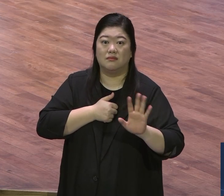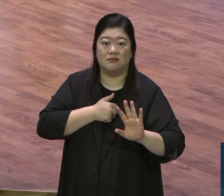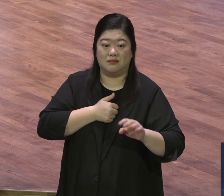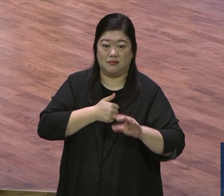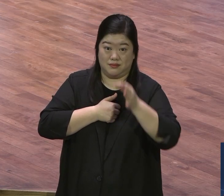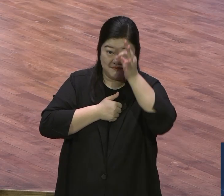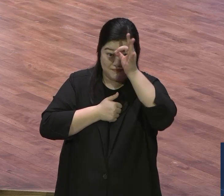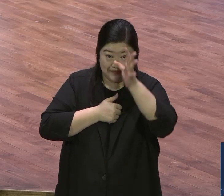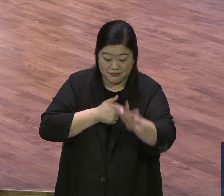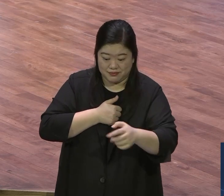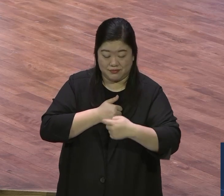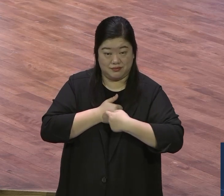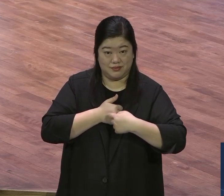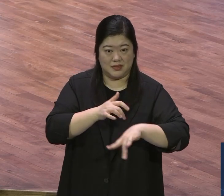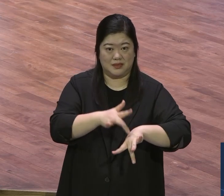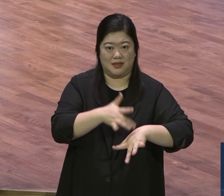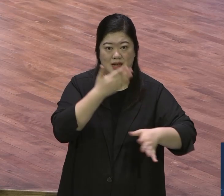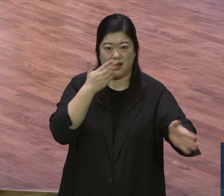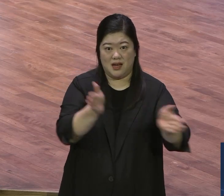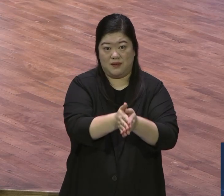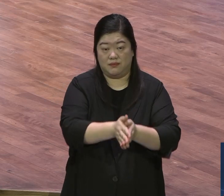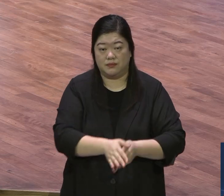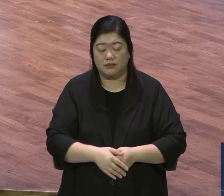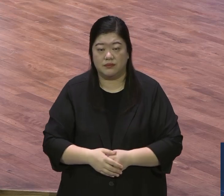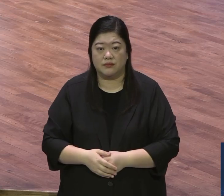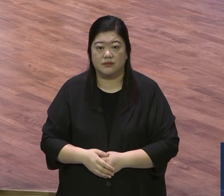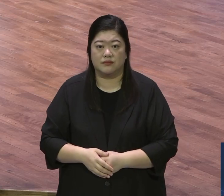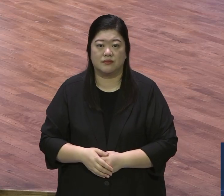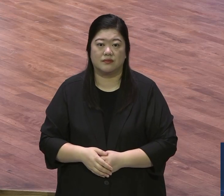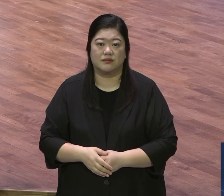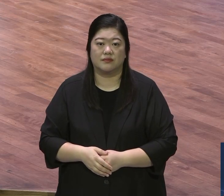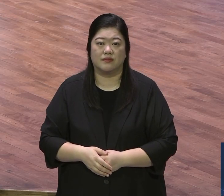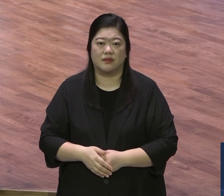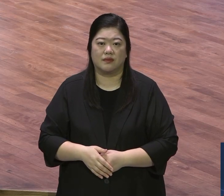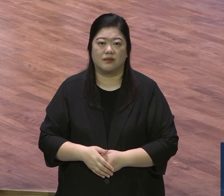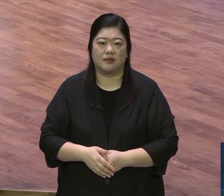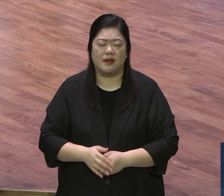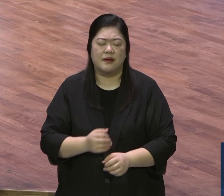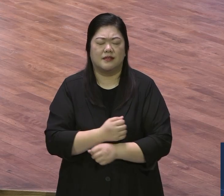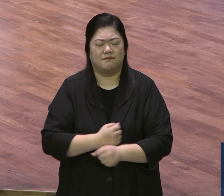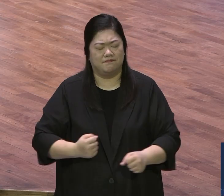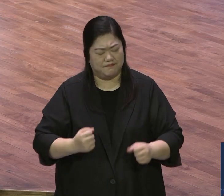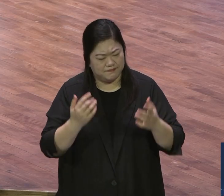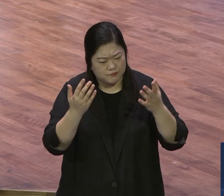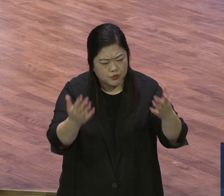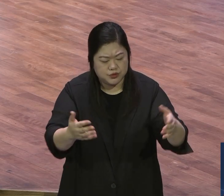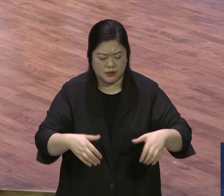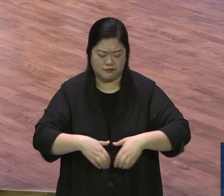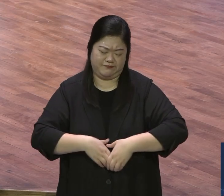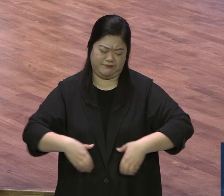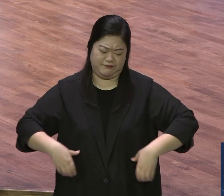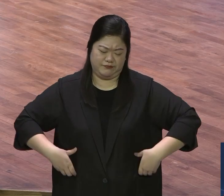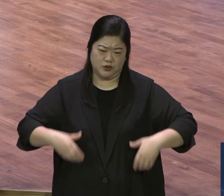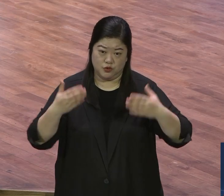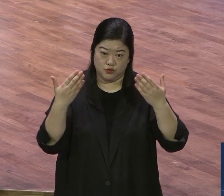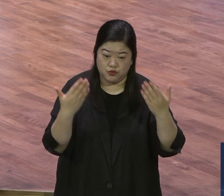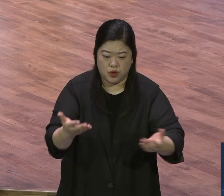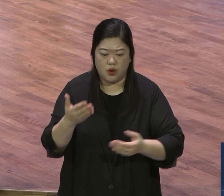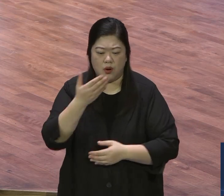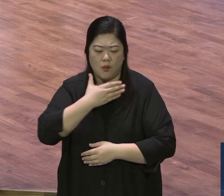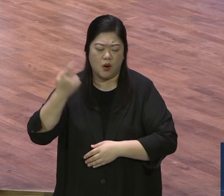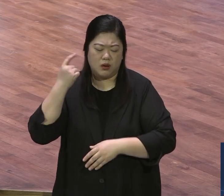그래야 사단의 인도를 못 받고 성린도 받게 돼요 보금에 합당한 그러한 새로운